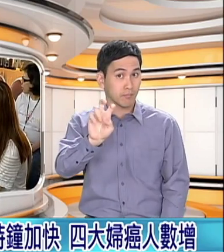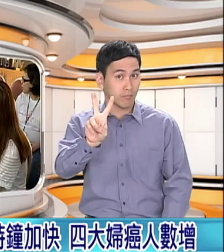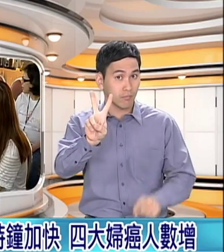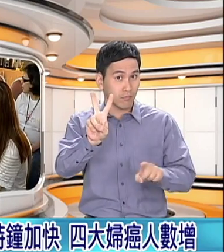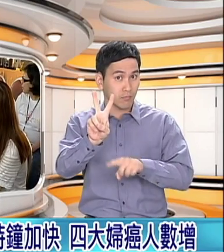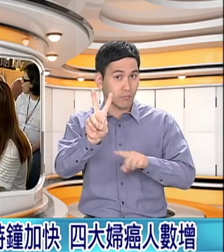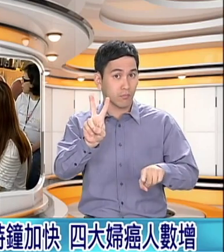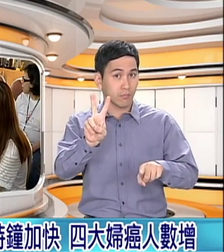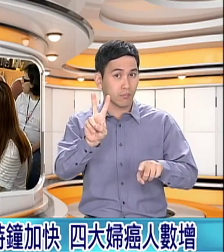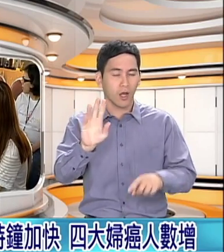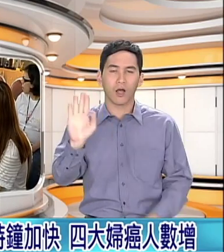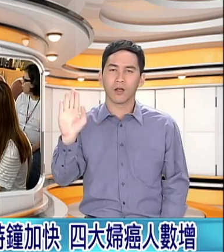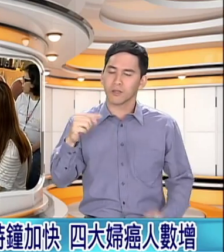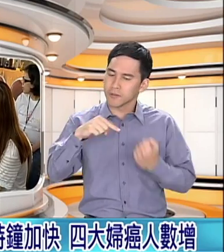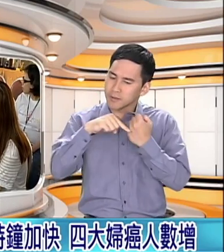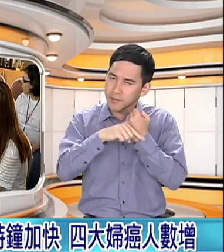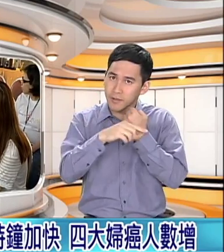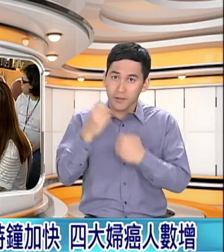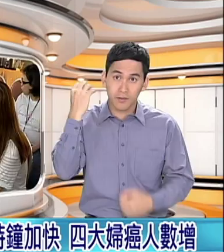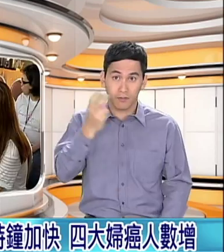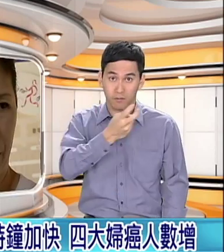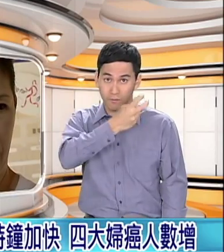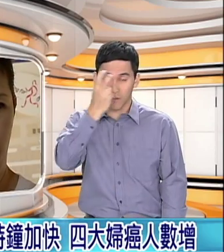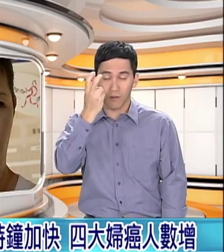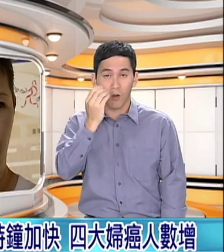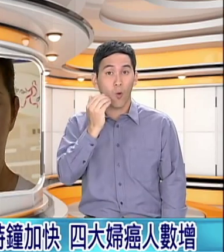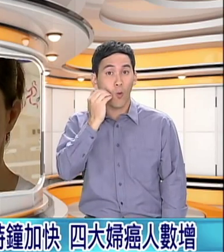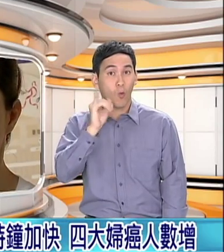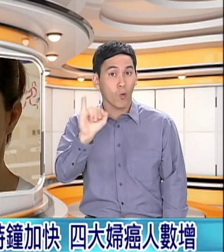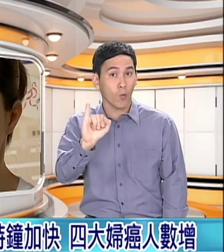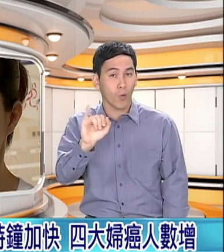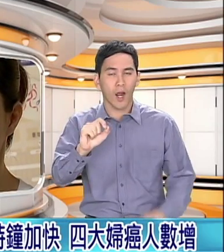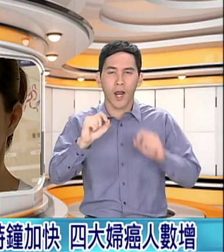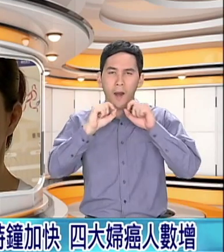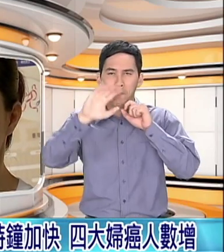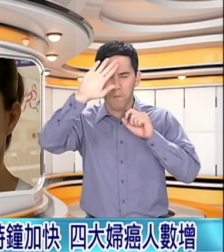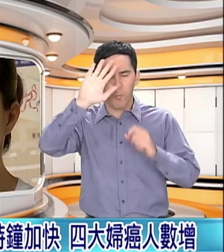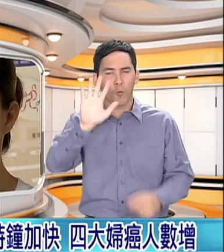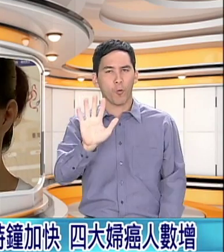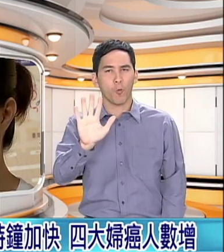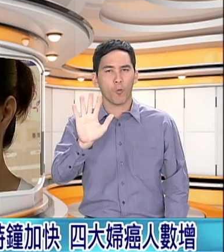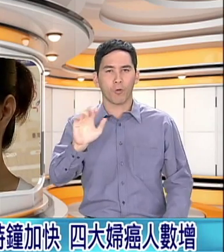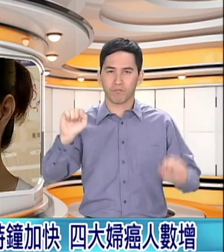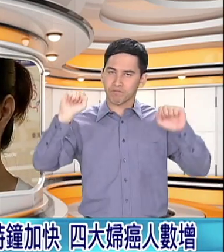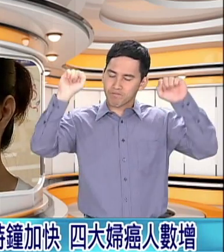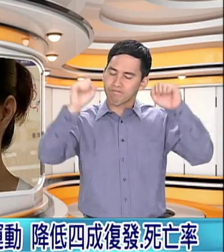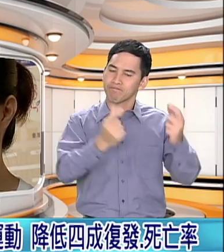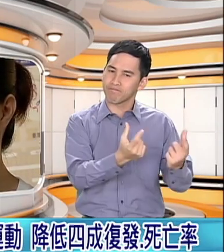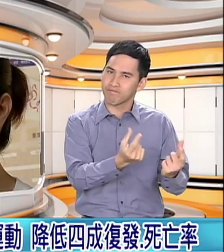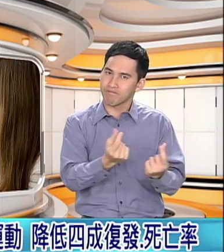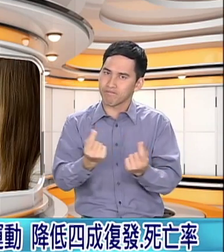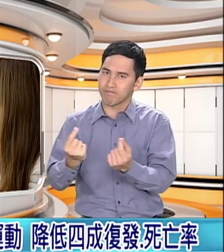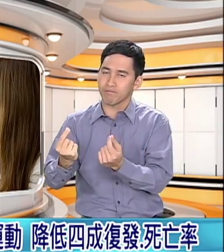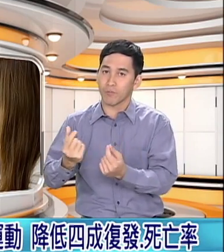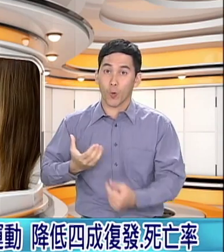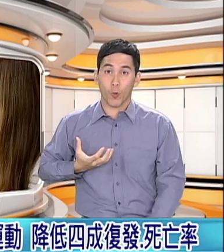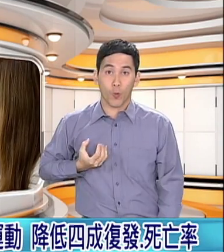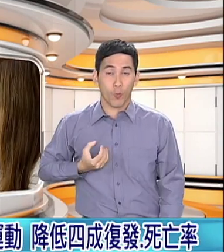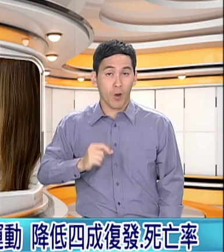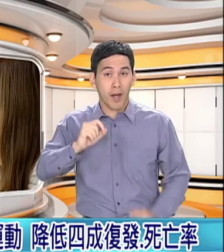加42位女性癌友。不过最新的研究发现，如果女性癌友持续的运